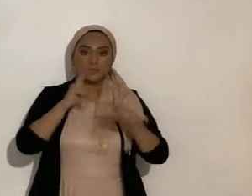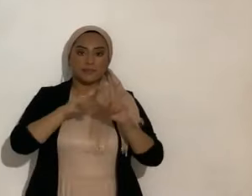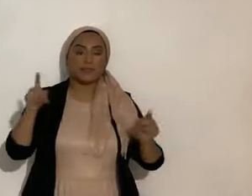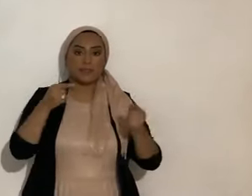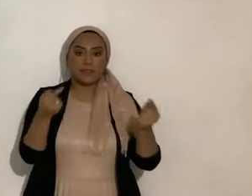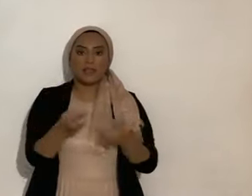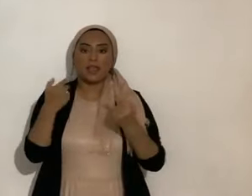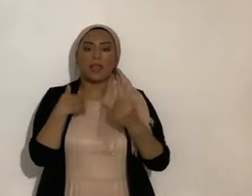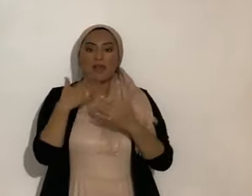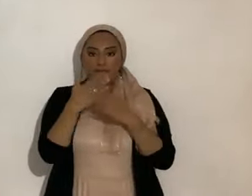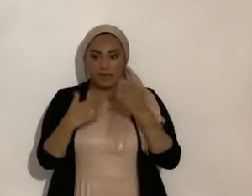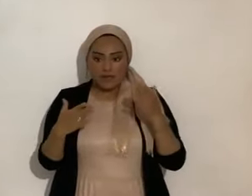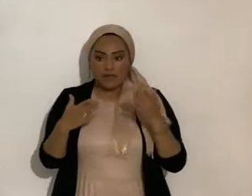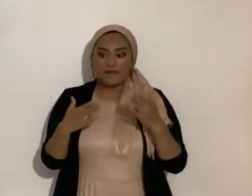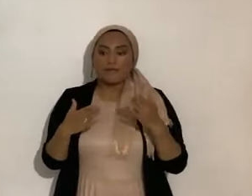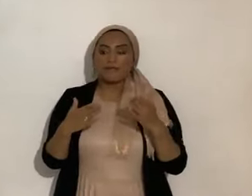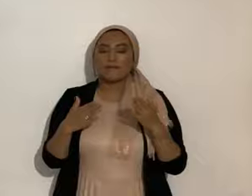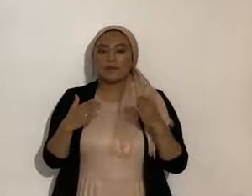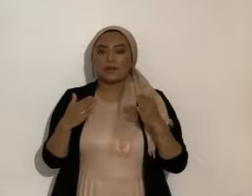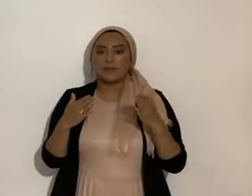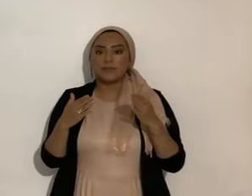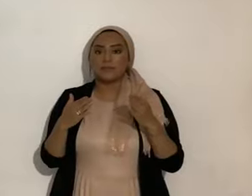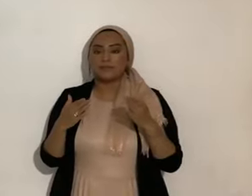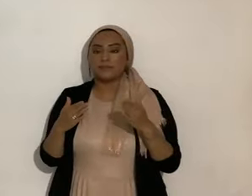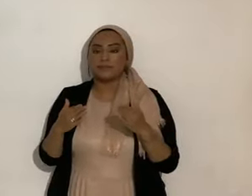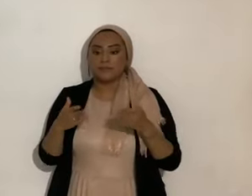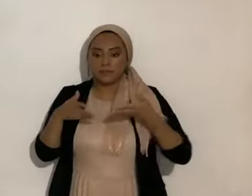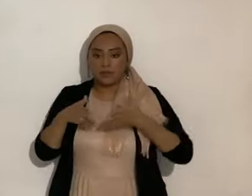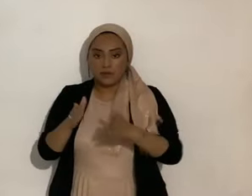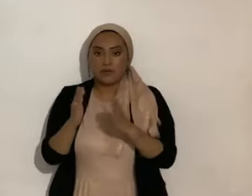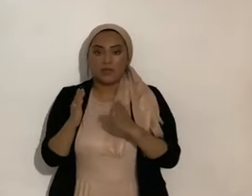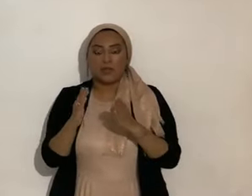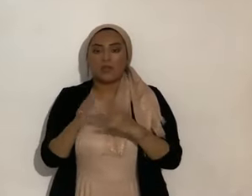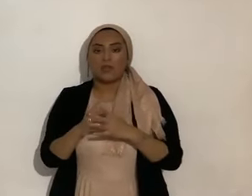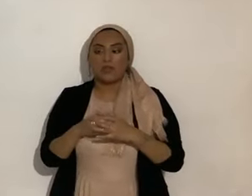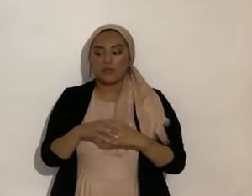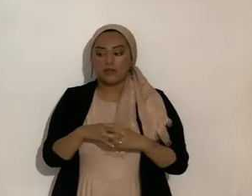tiene cierta forma y va a tomar esa